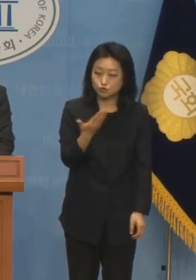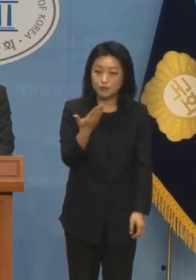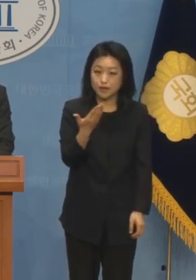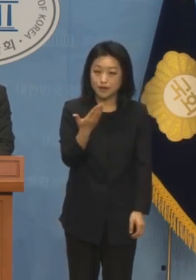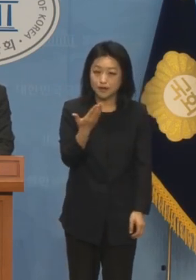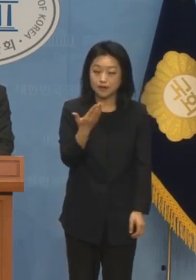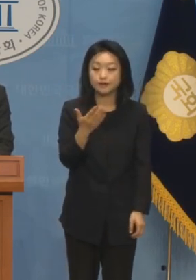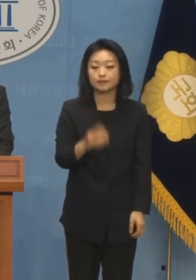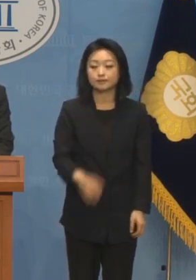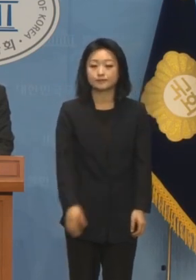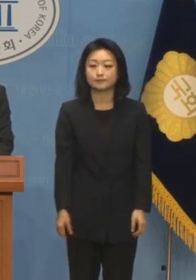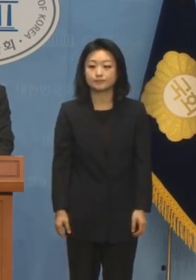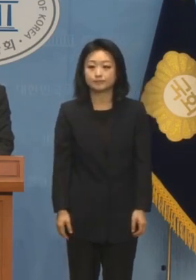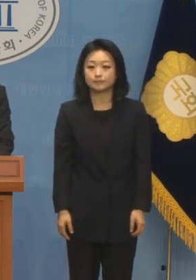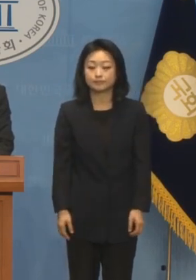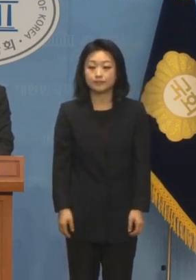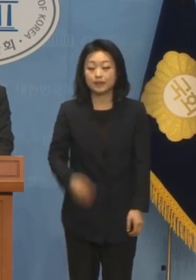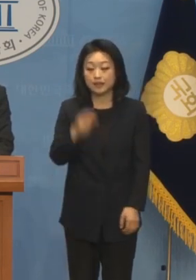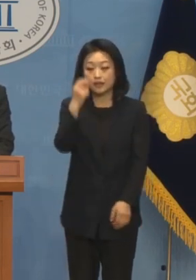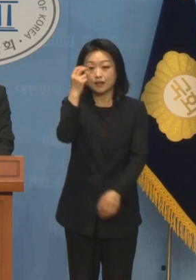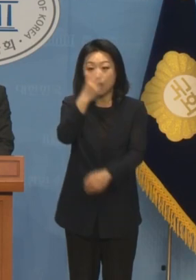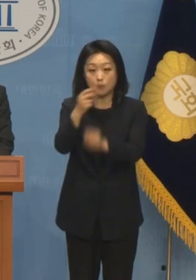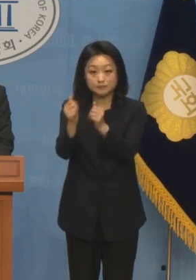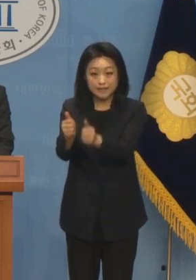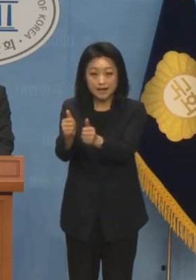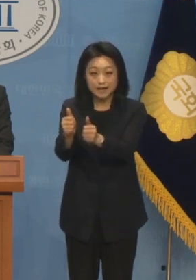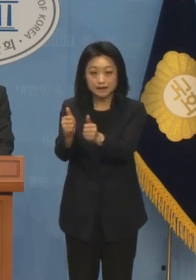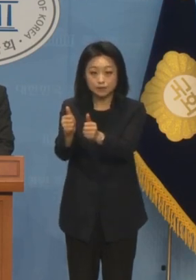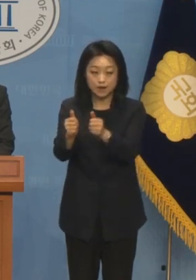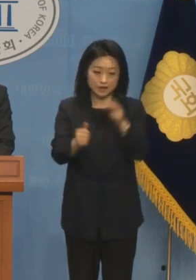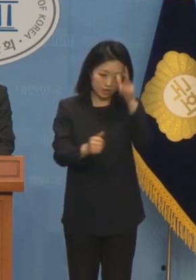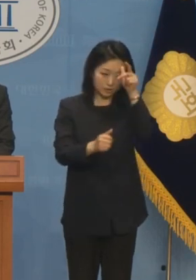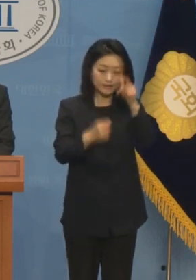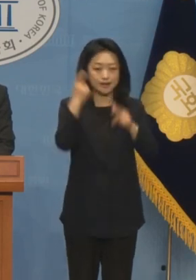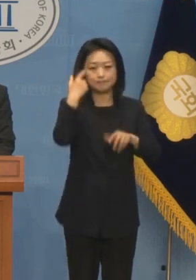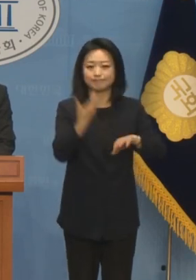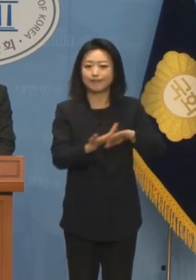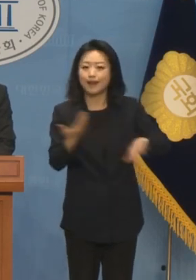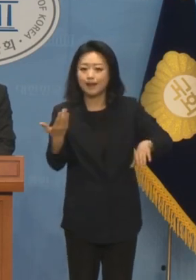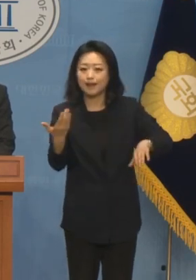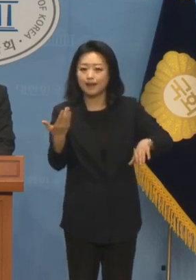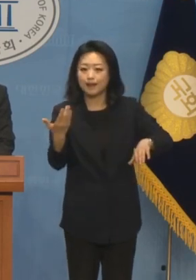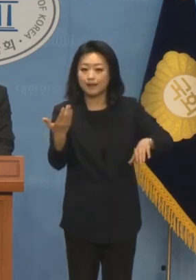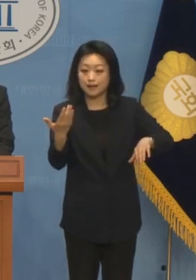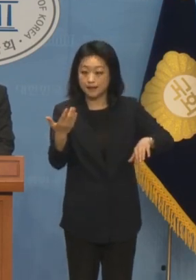46,934건에 달합니다. 검찰의 이와 같은 행태는 수사기관의